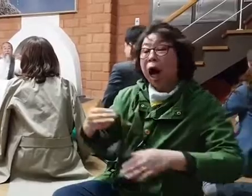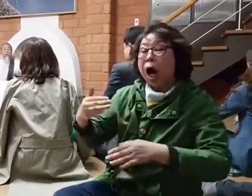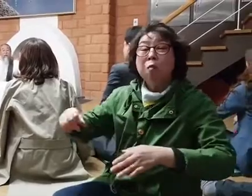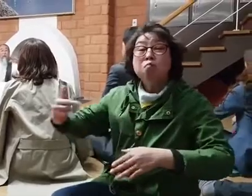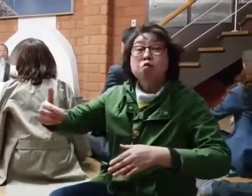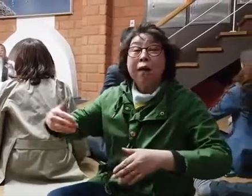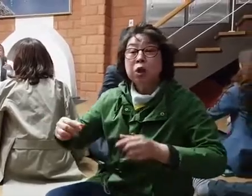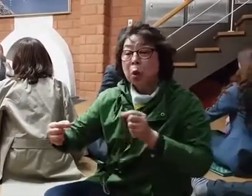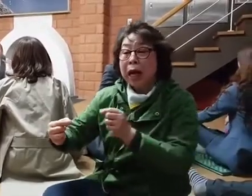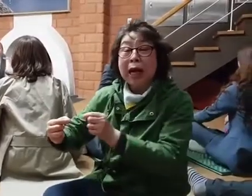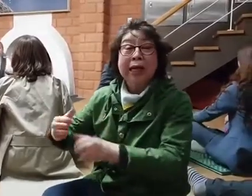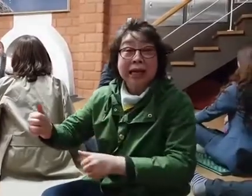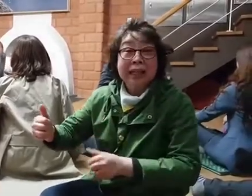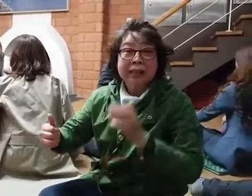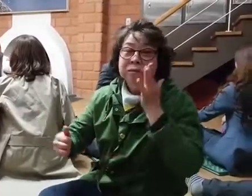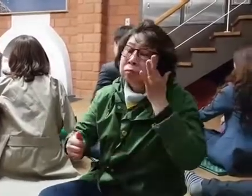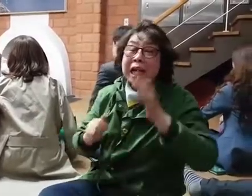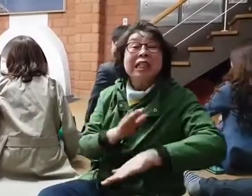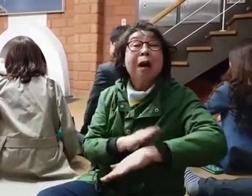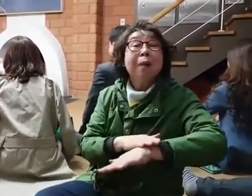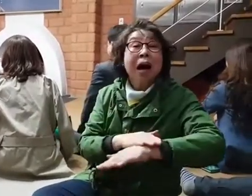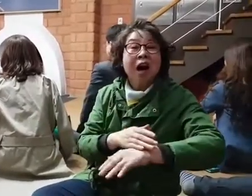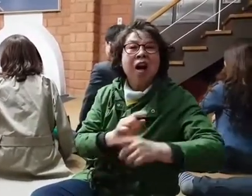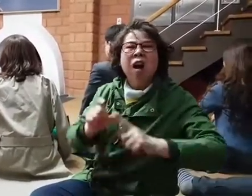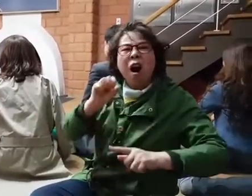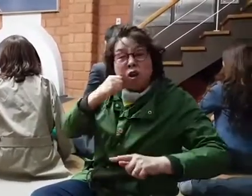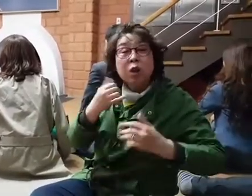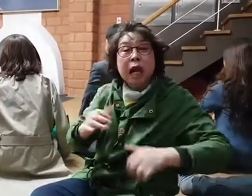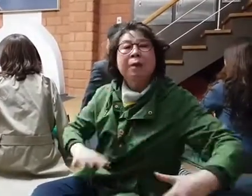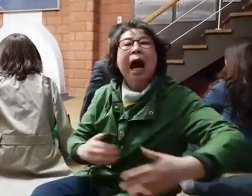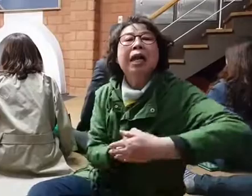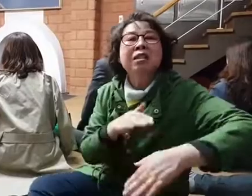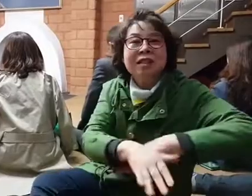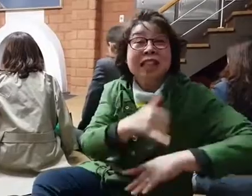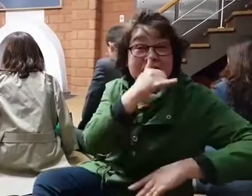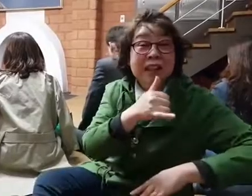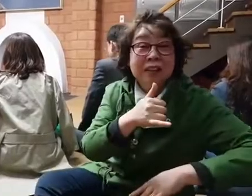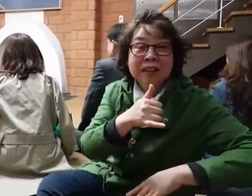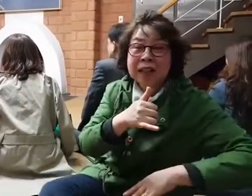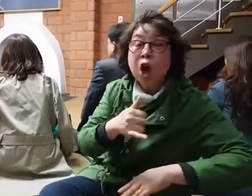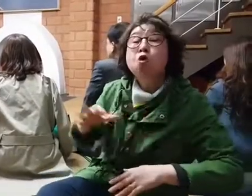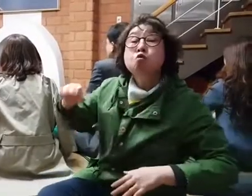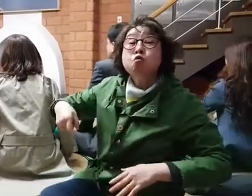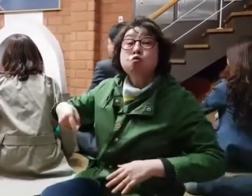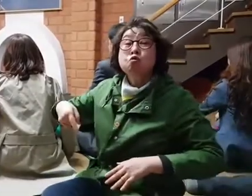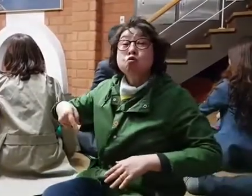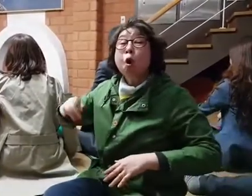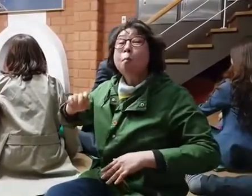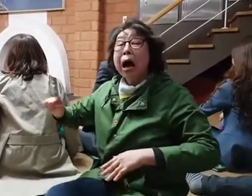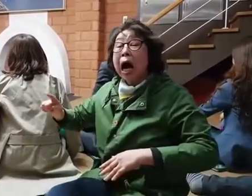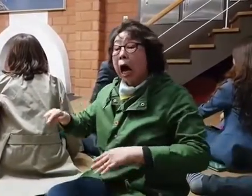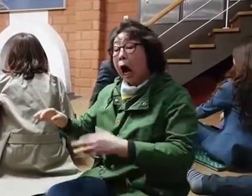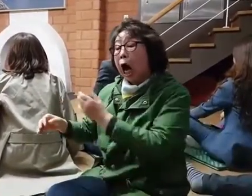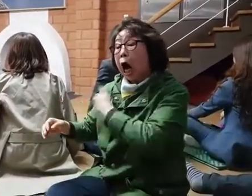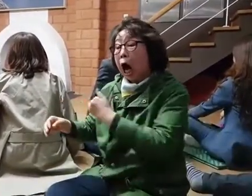자꾸 원래 좌파는 어려운 사람들을 끌어안으려고 하는 거고 이게 우파는 이렇게 조금 이렇게